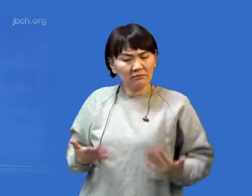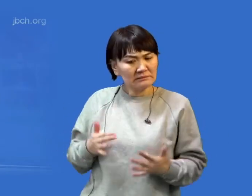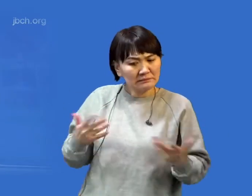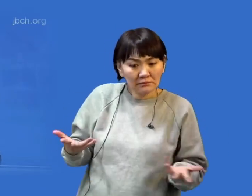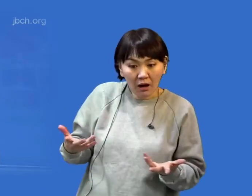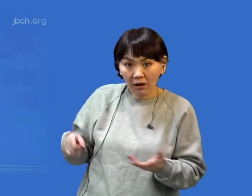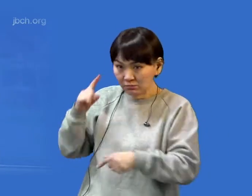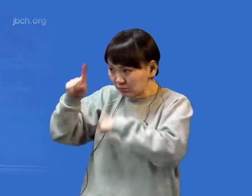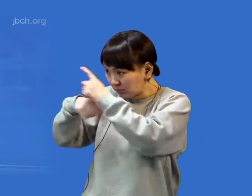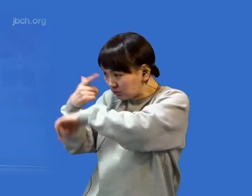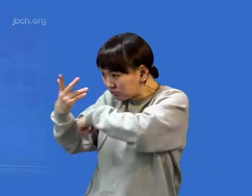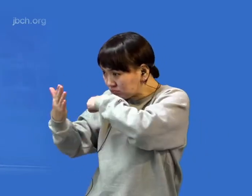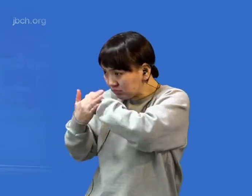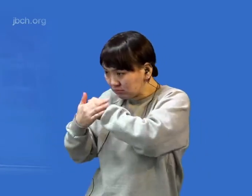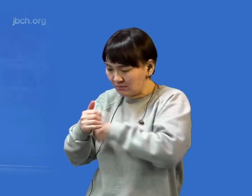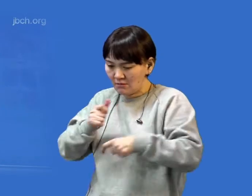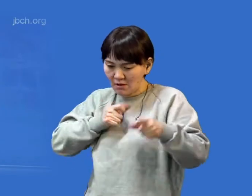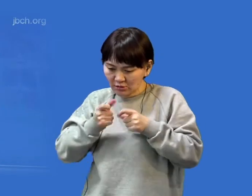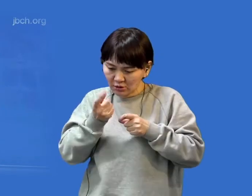нухацтай бодож үзьцгээе гэсэн.